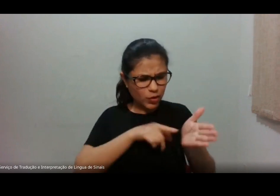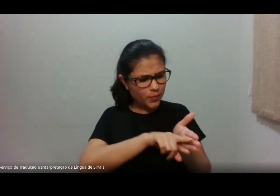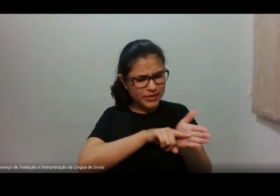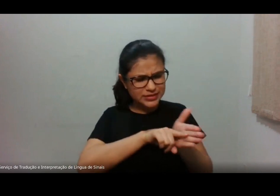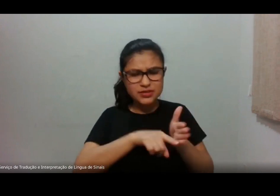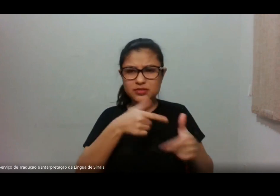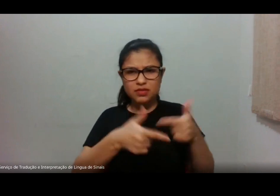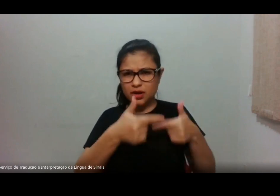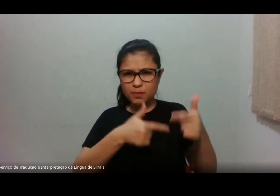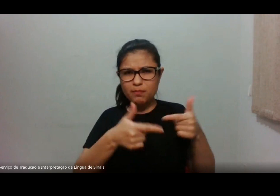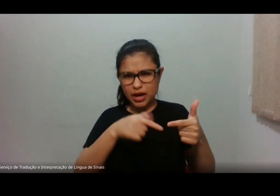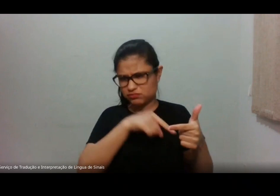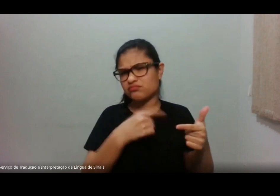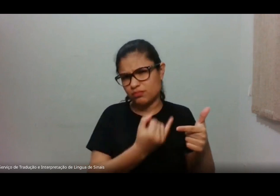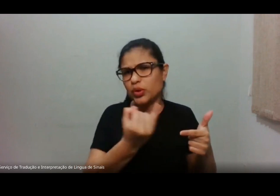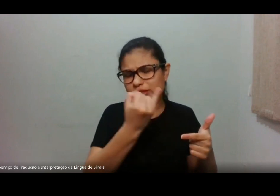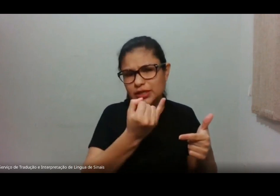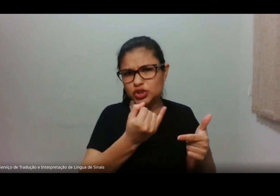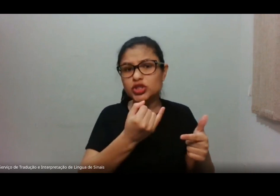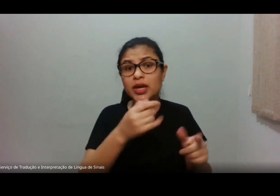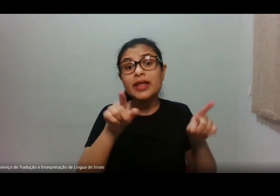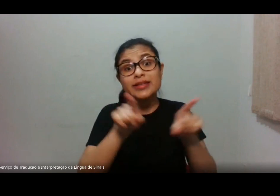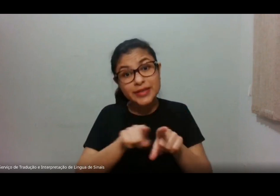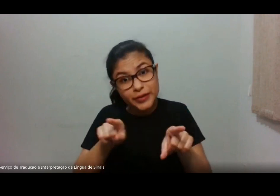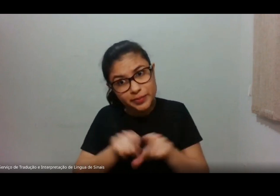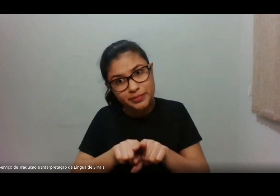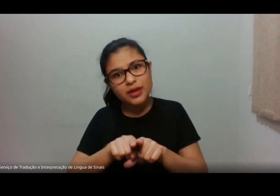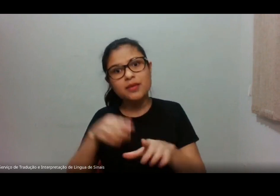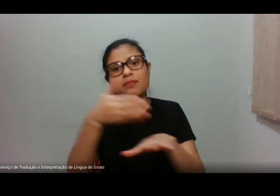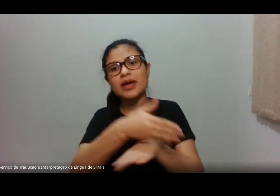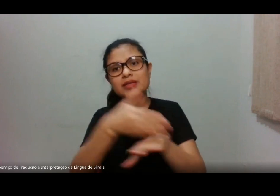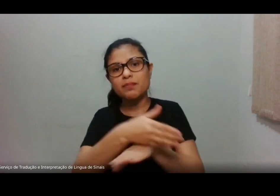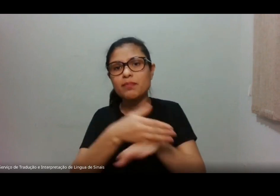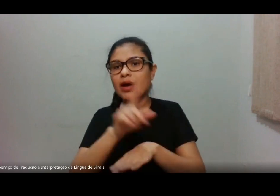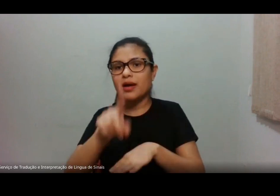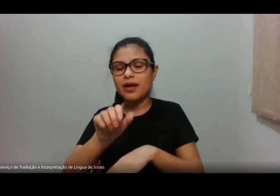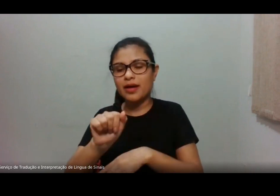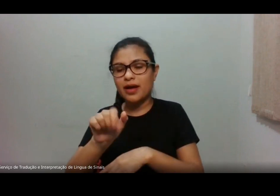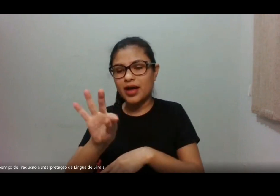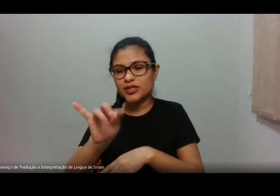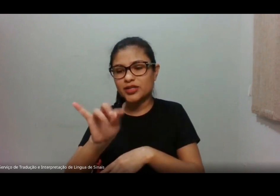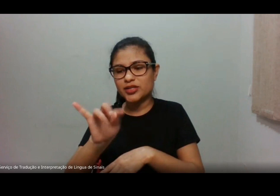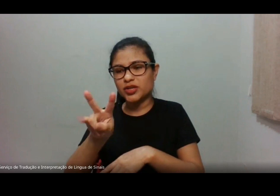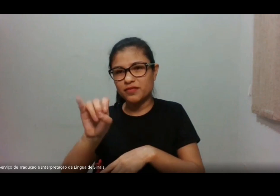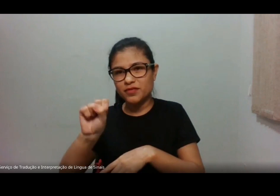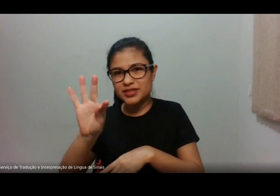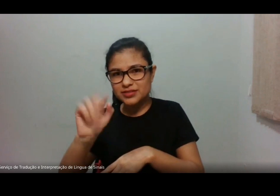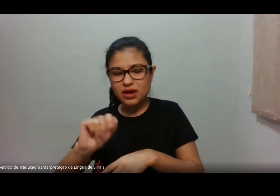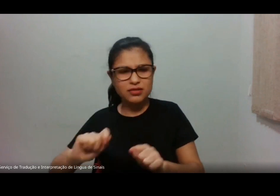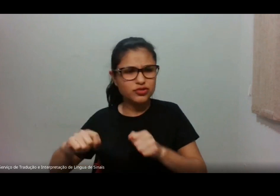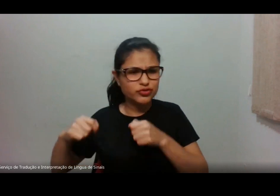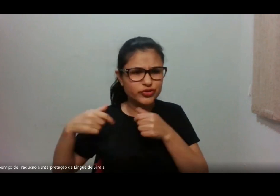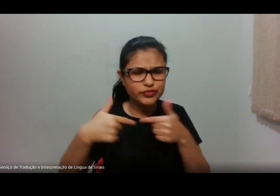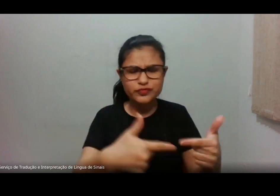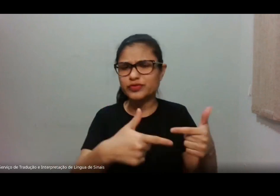sua pesquisa e no seu trabalho, que sem dúvida é relevante, mas a sua participação enquanto ativista político.